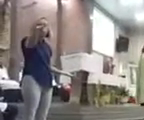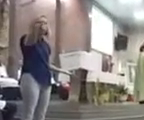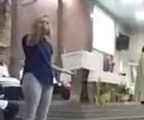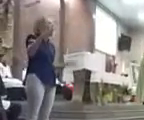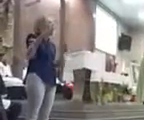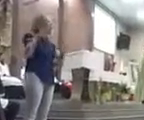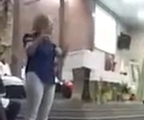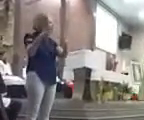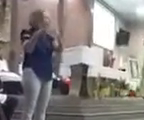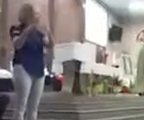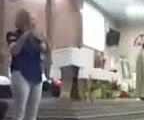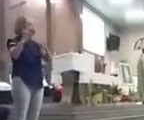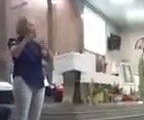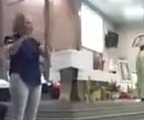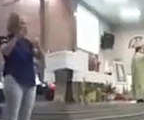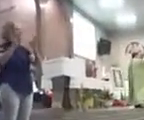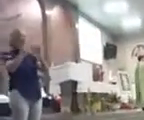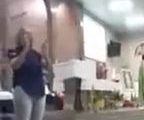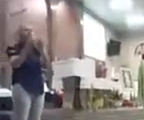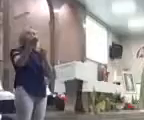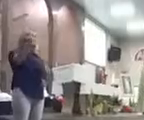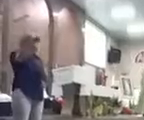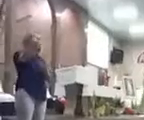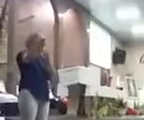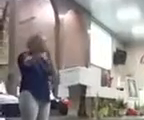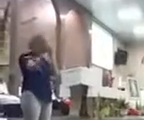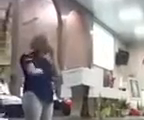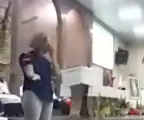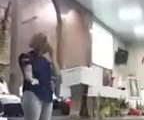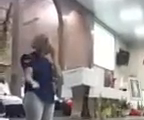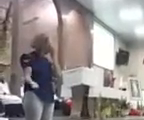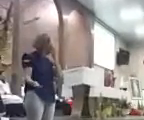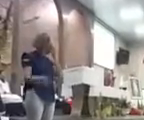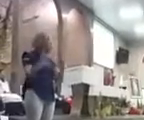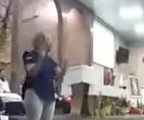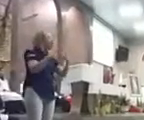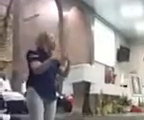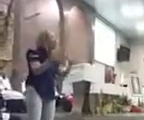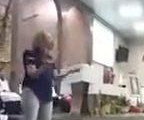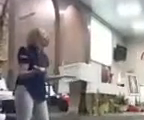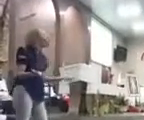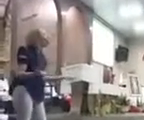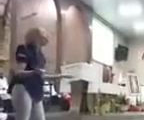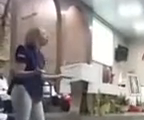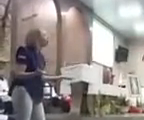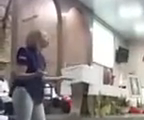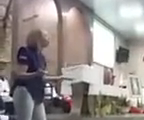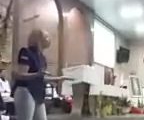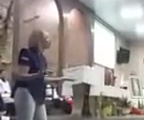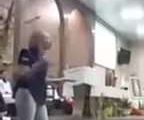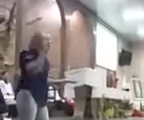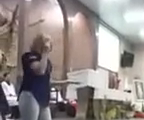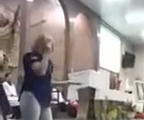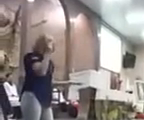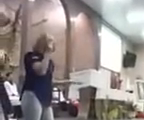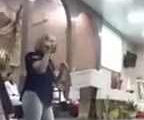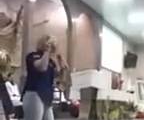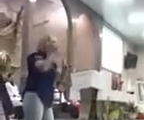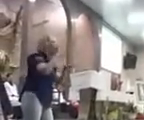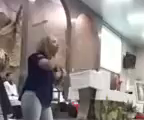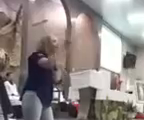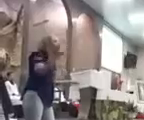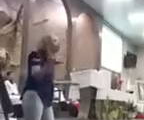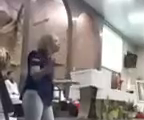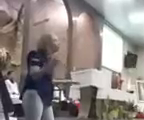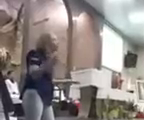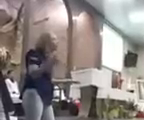Não é só vocês não. Eu sei que tem muitos outros. Cadê que estão aqui para beber a graça de Deus? Não venham com